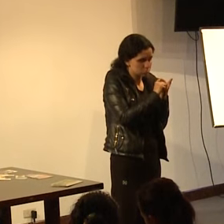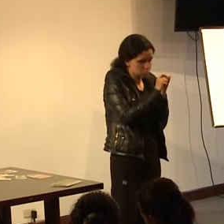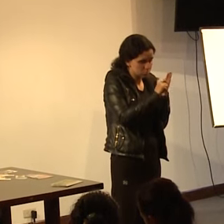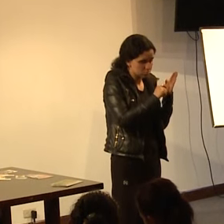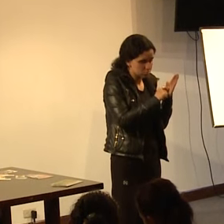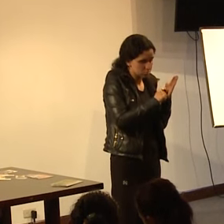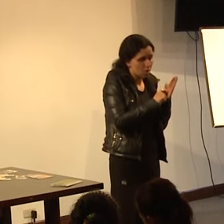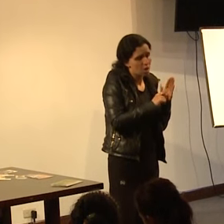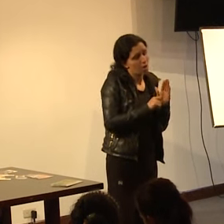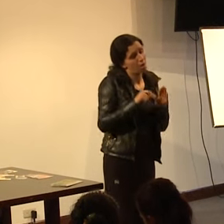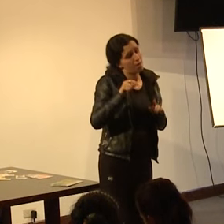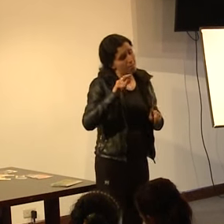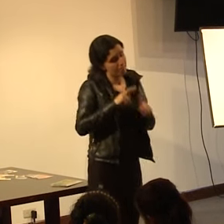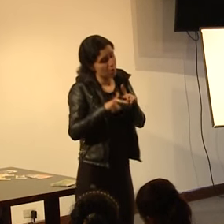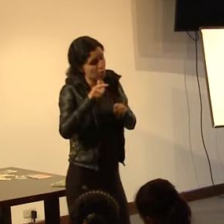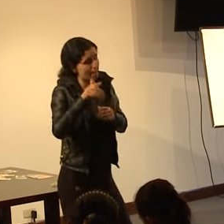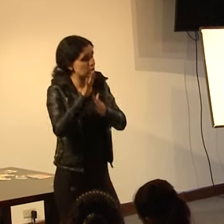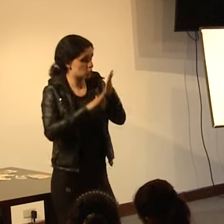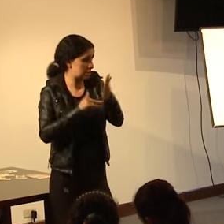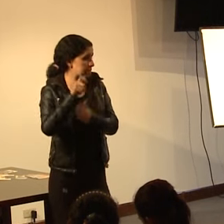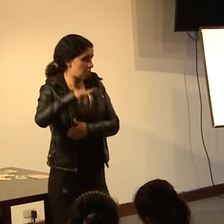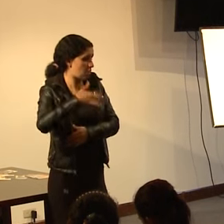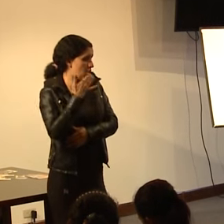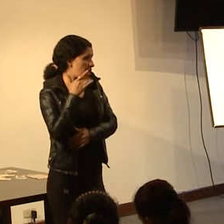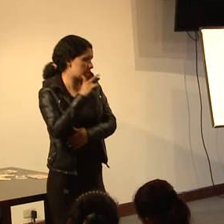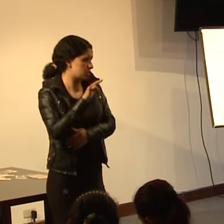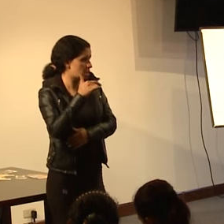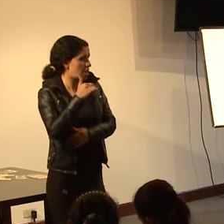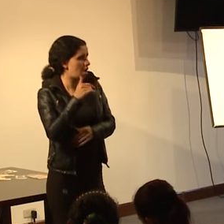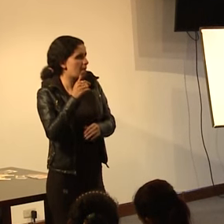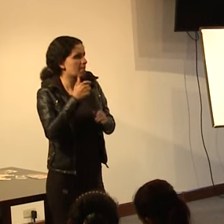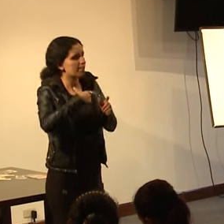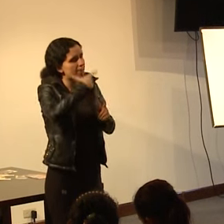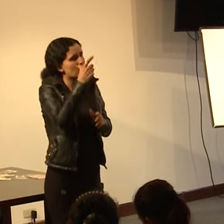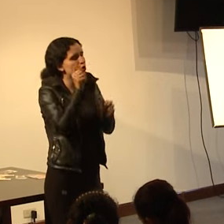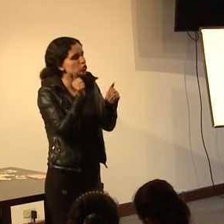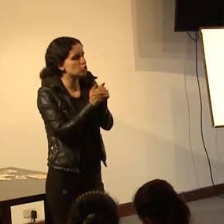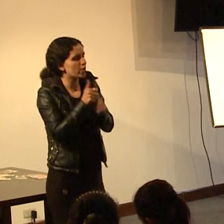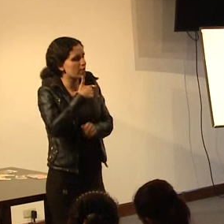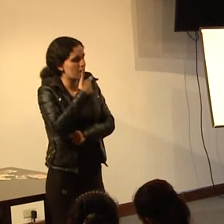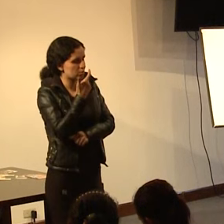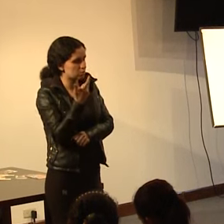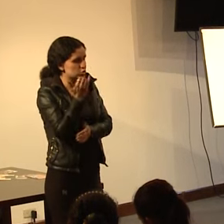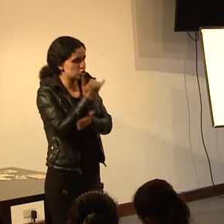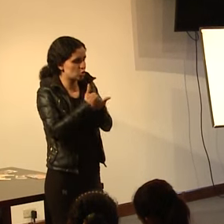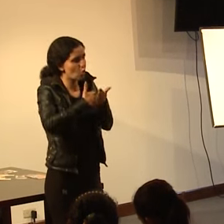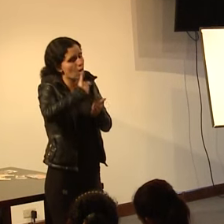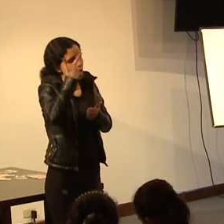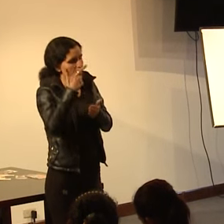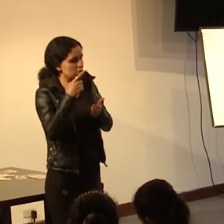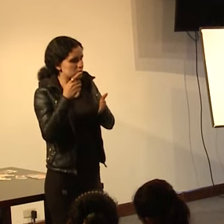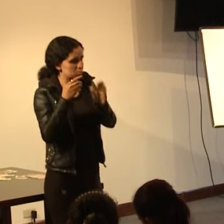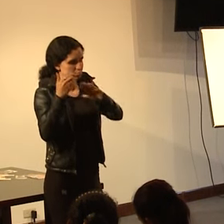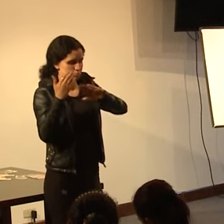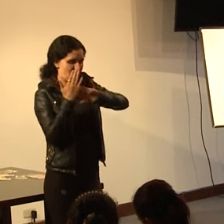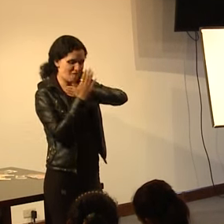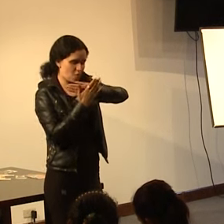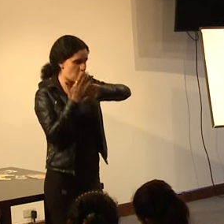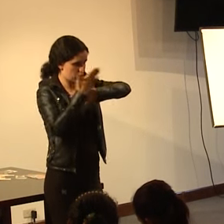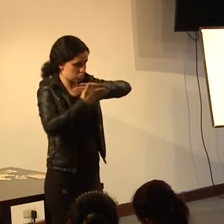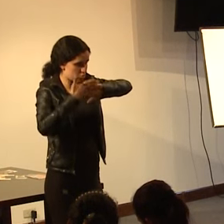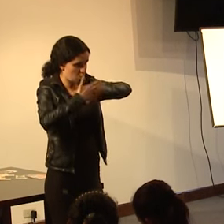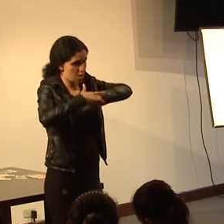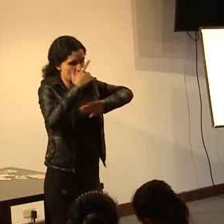conocen? Casimir Malevich, ruso del suprematismo, hizo un cuadrado blanco sobre un fondo blanco. Eso se llama Blanco sobre Blanco. ¿Lo